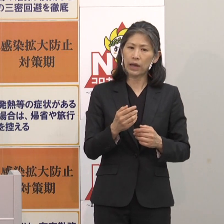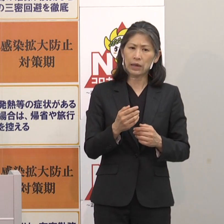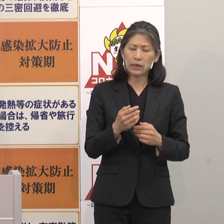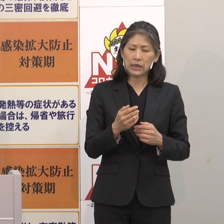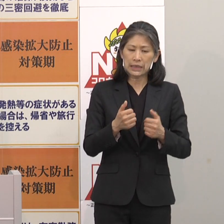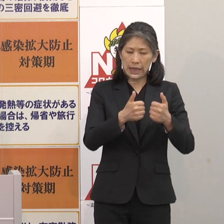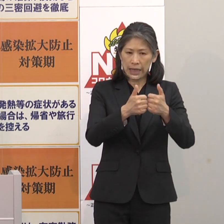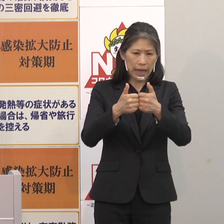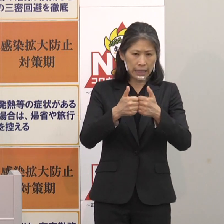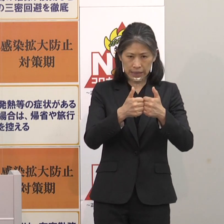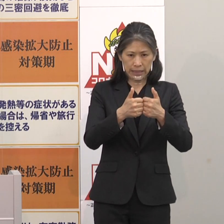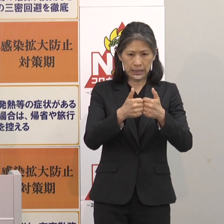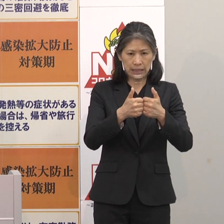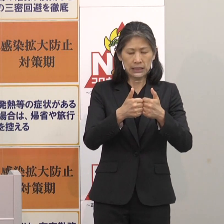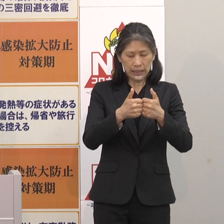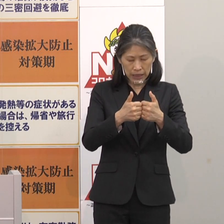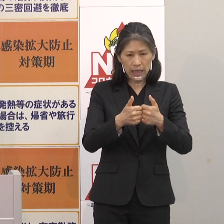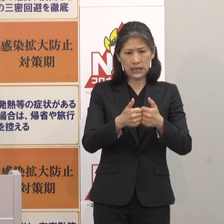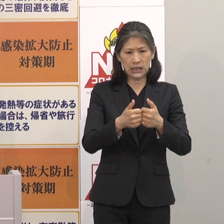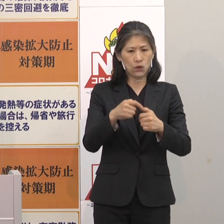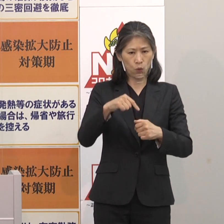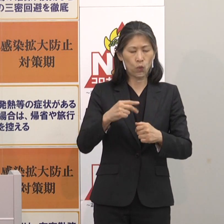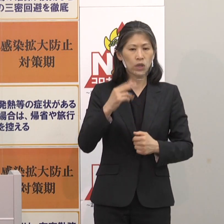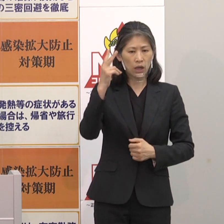れることを念願しております。